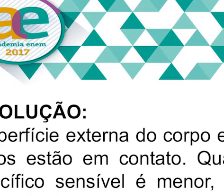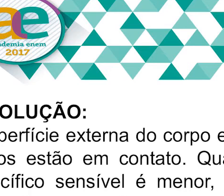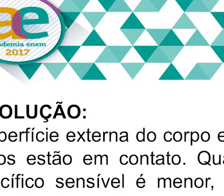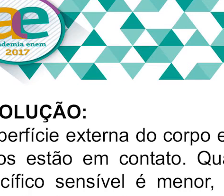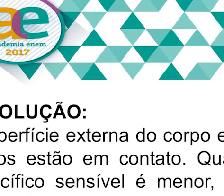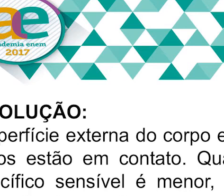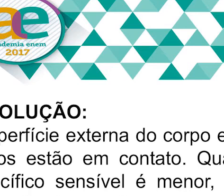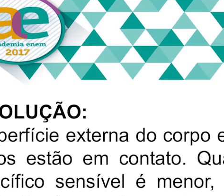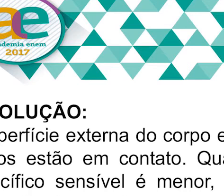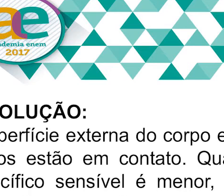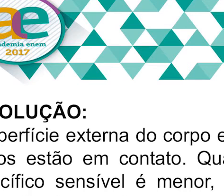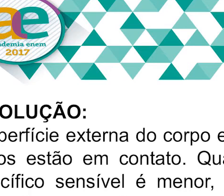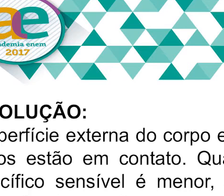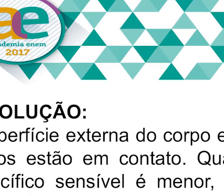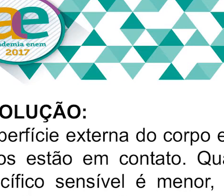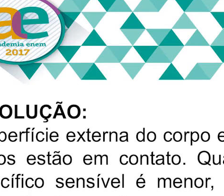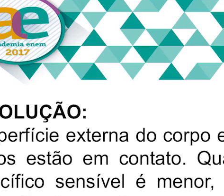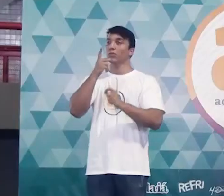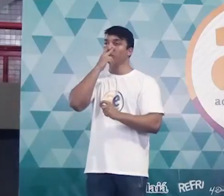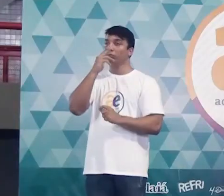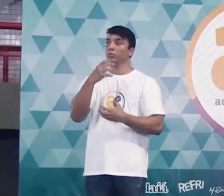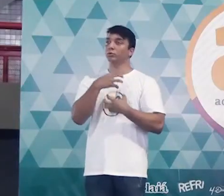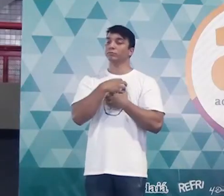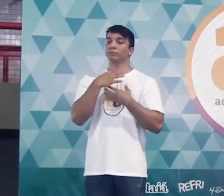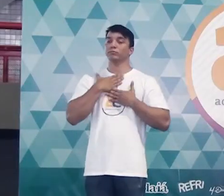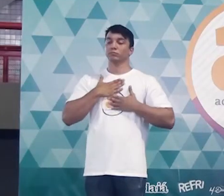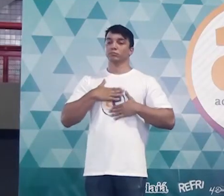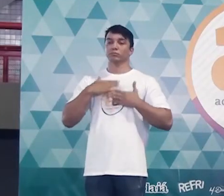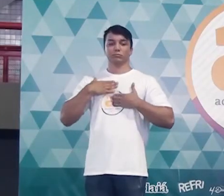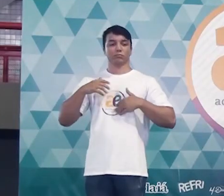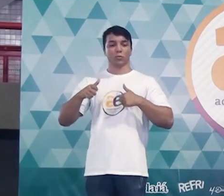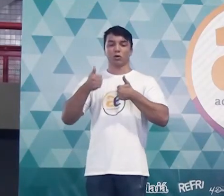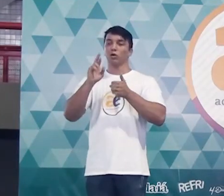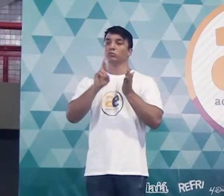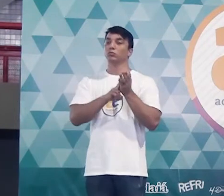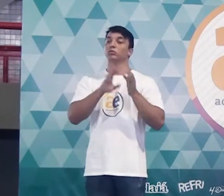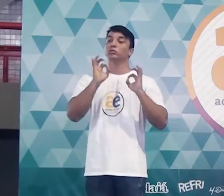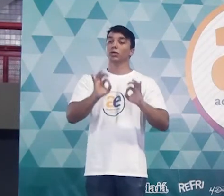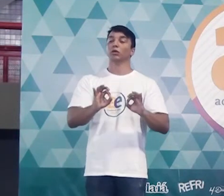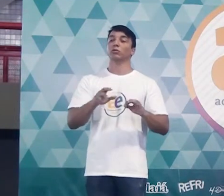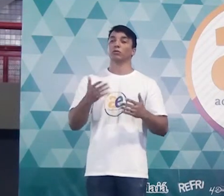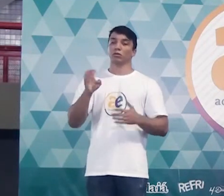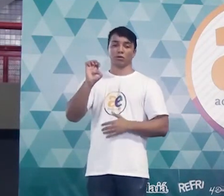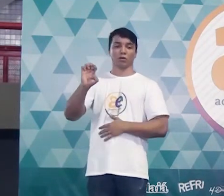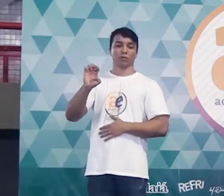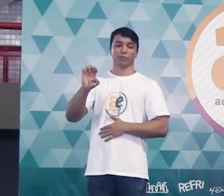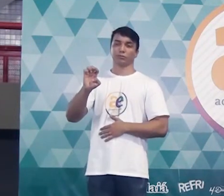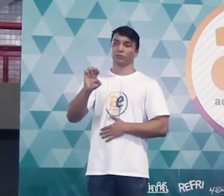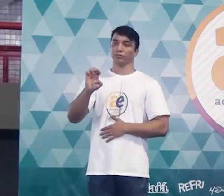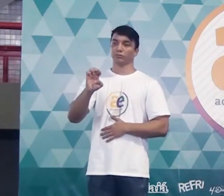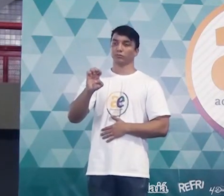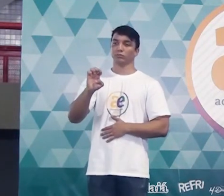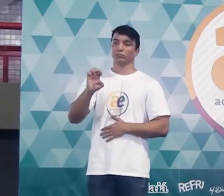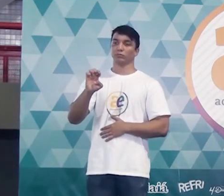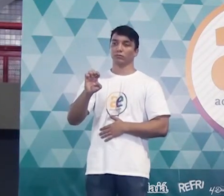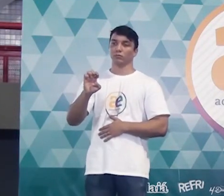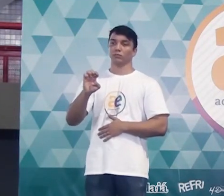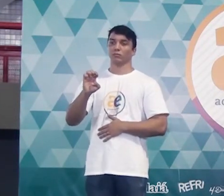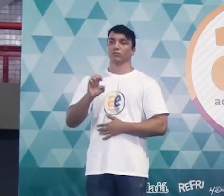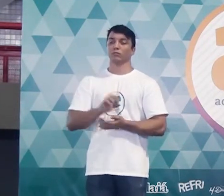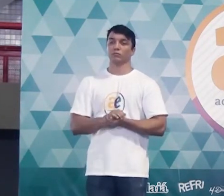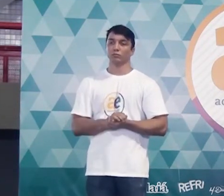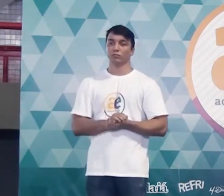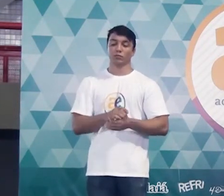fazendo com que ela sinta termicamente mais confortável. Então a alternativa é, galera, o tempo já